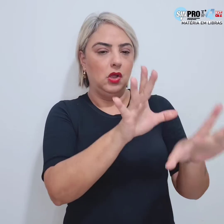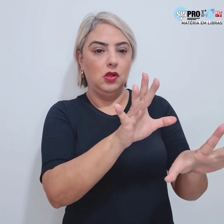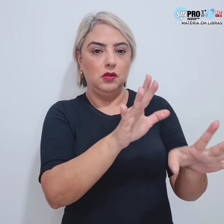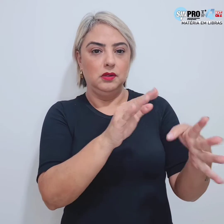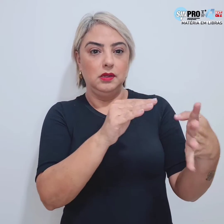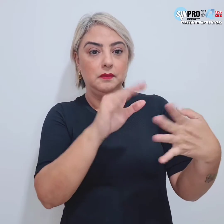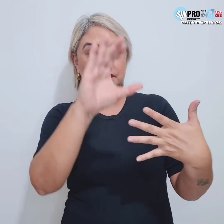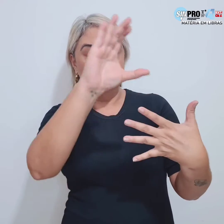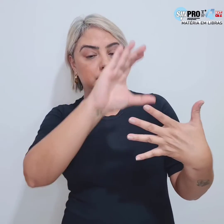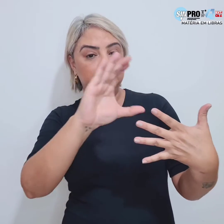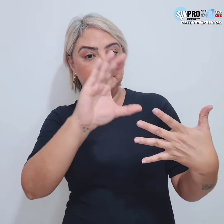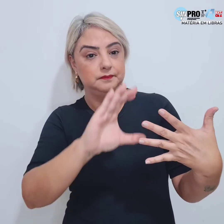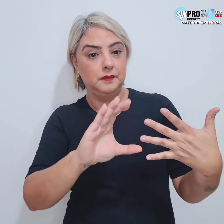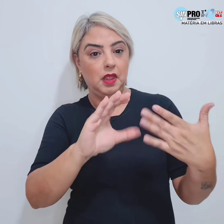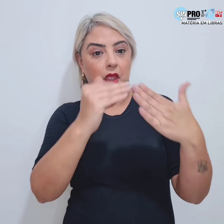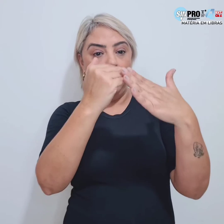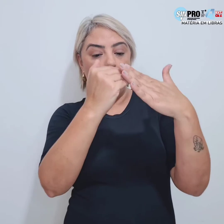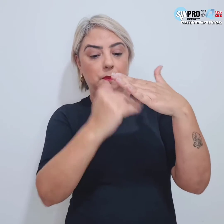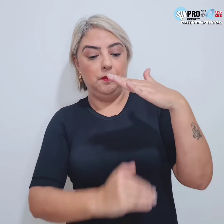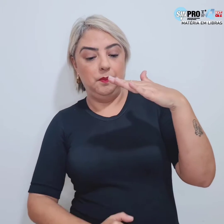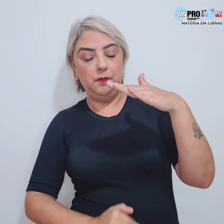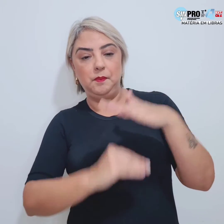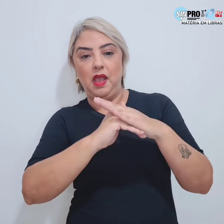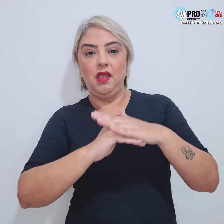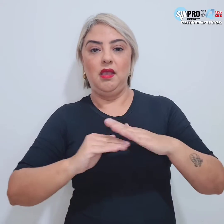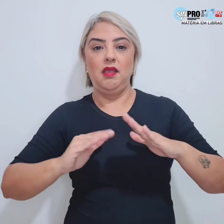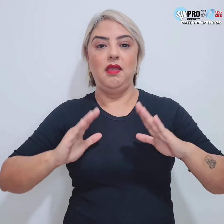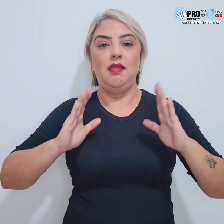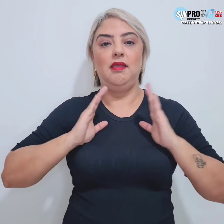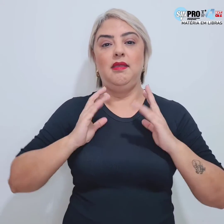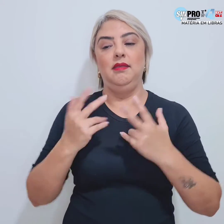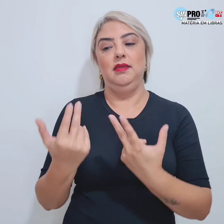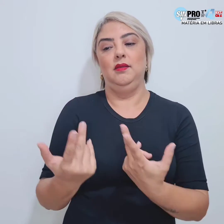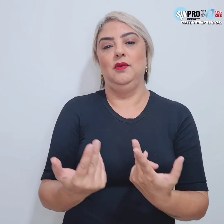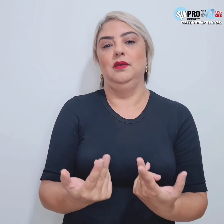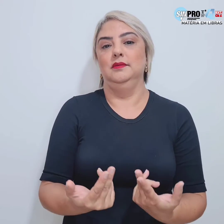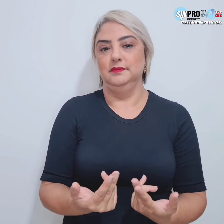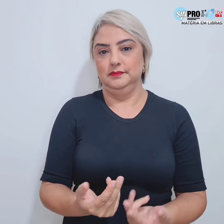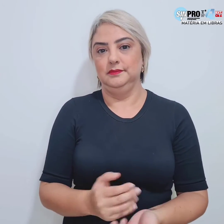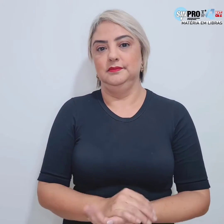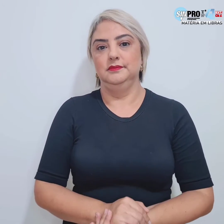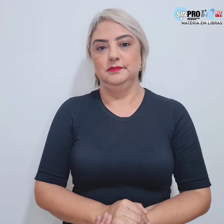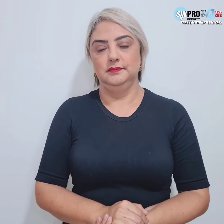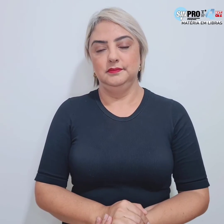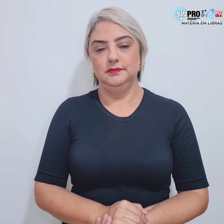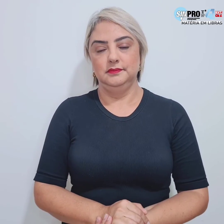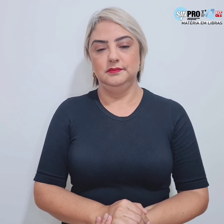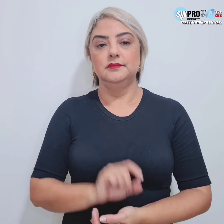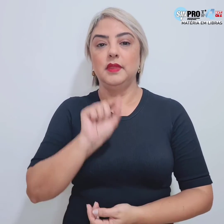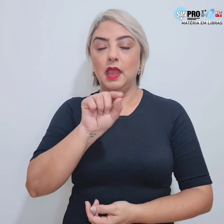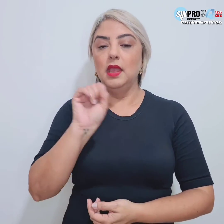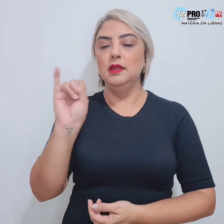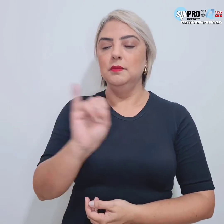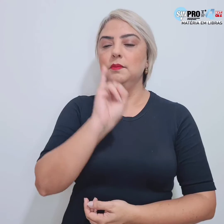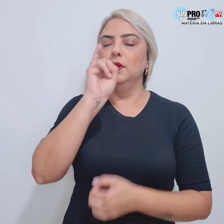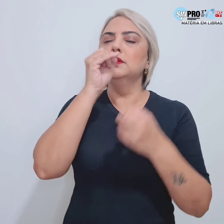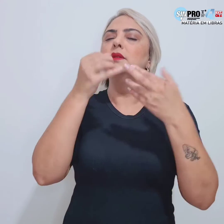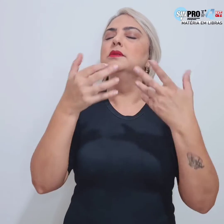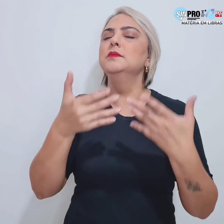situadas abaixo da rica no mesmo buraco. É importante explicar que